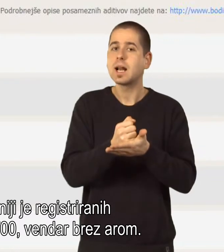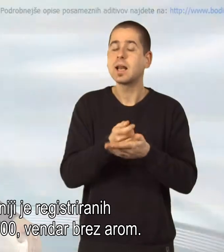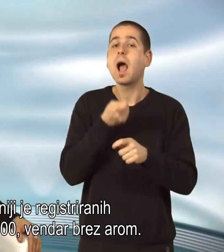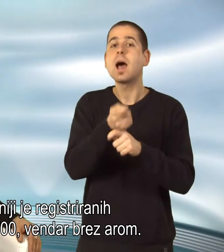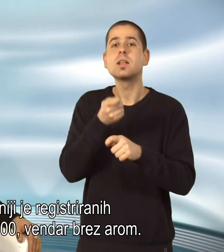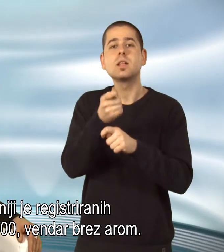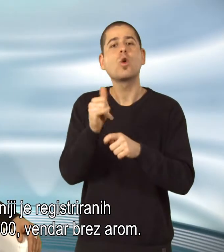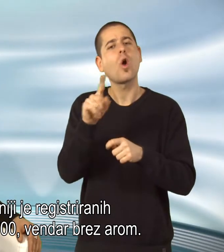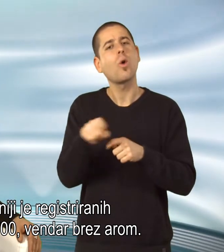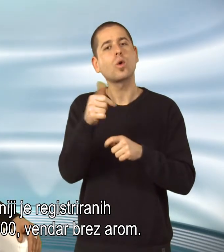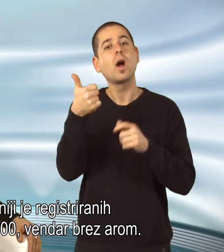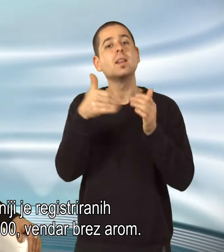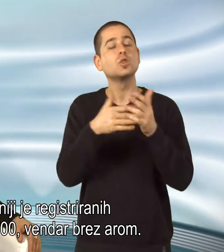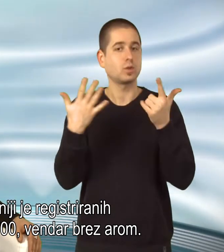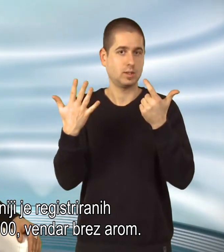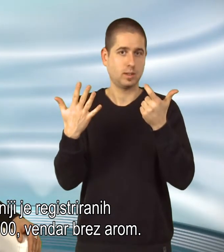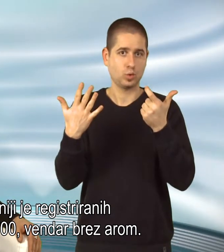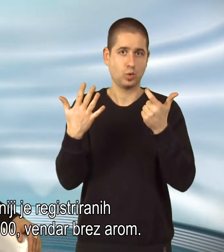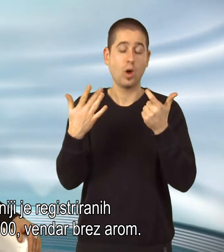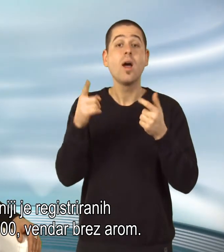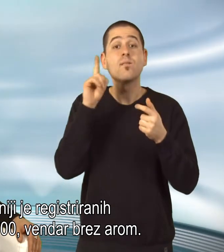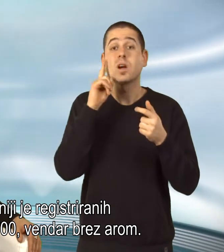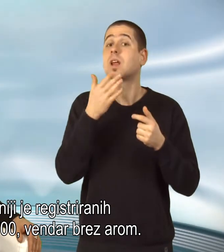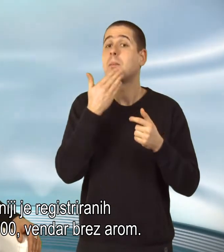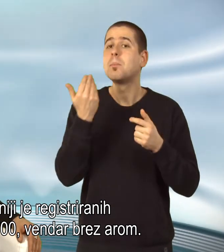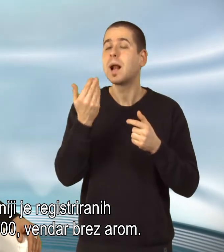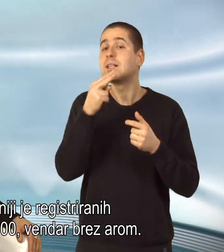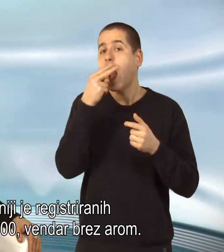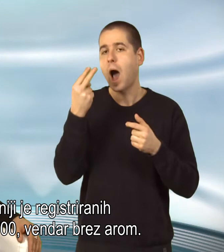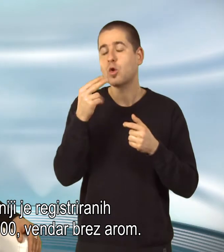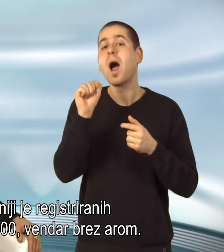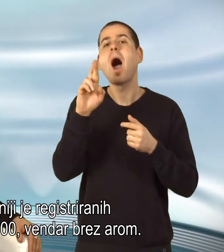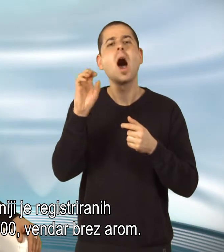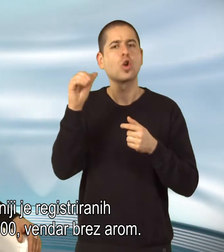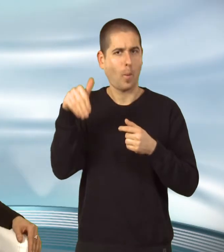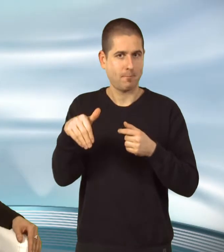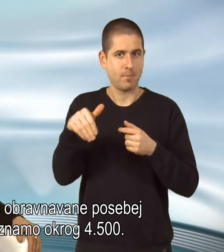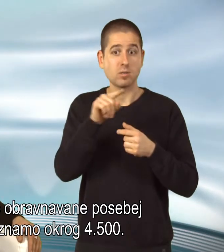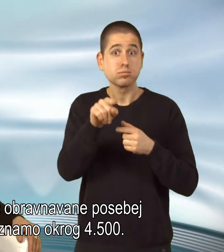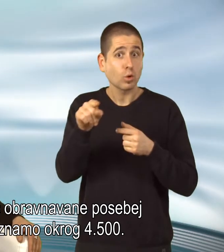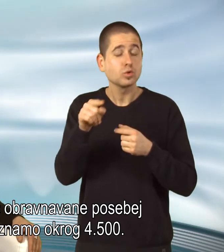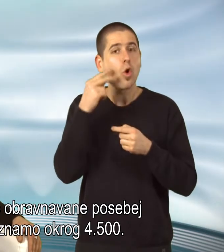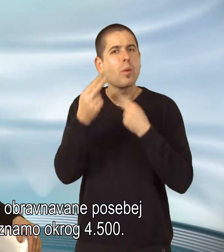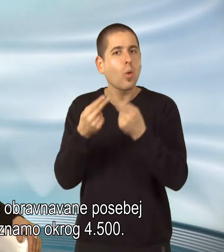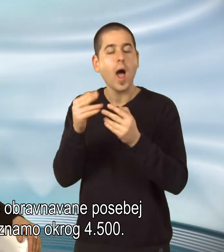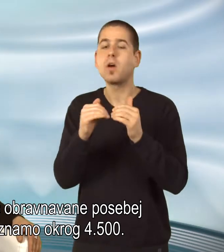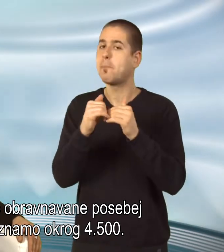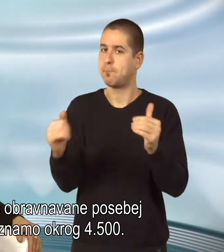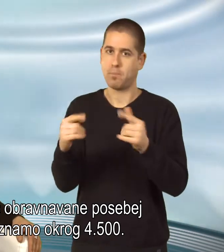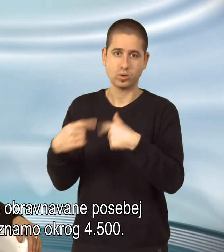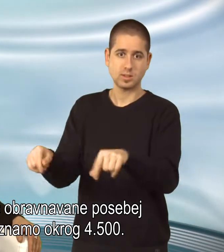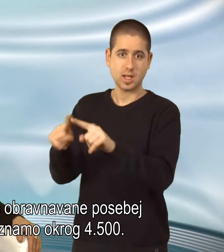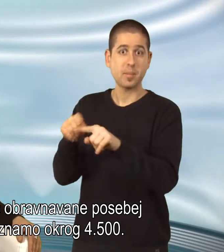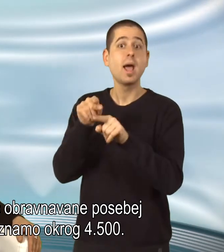uniji registriranih aditivov je okrog 1700, vendar brez arom. Arome so namreč